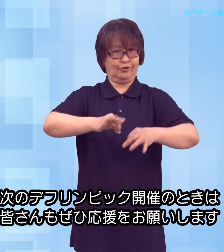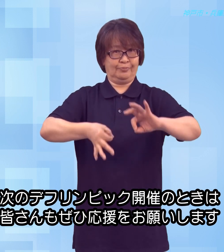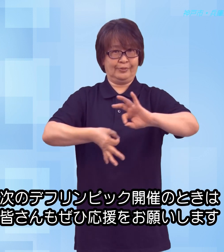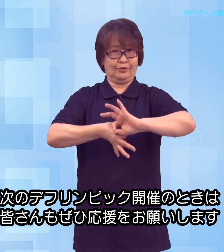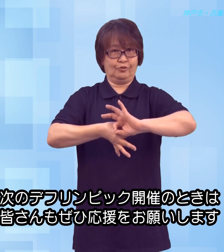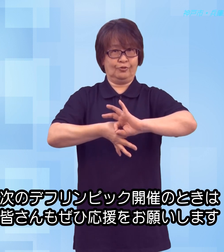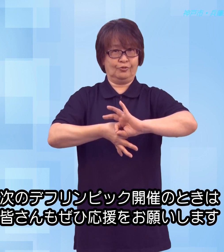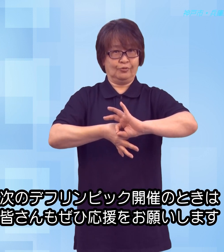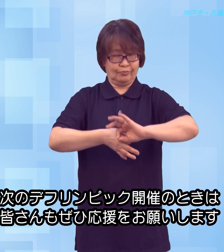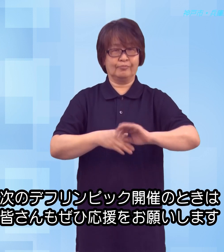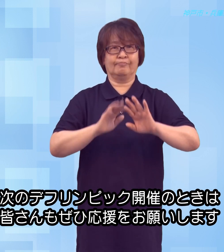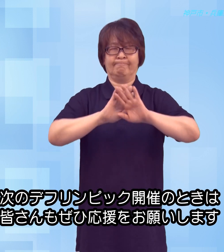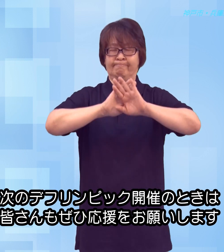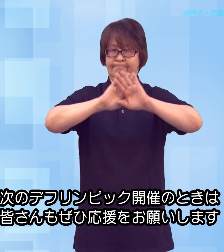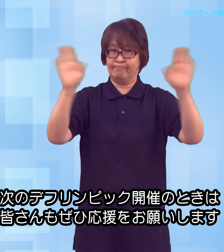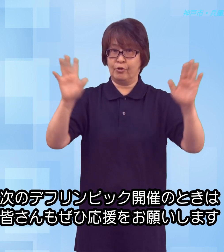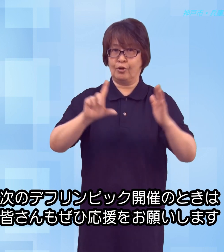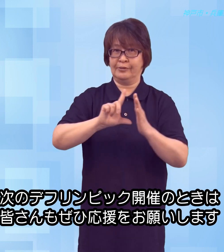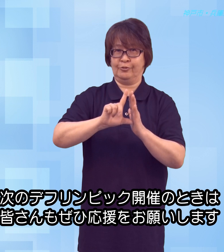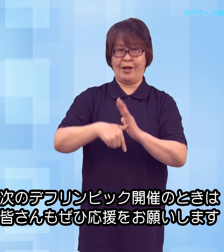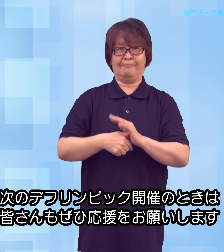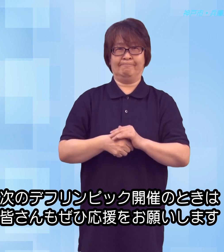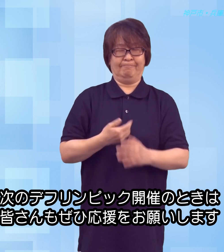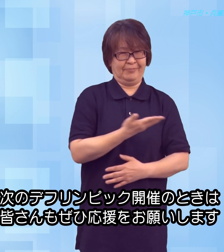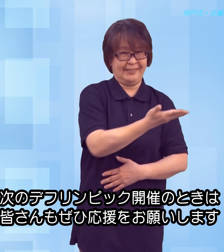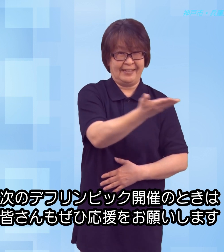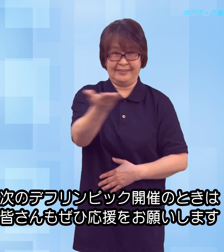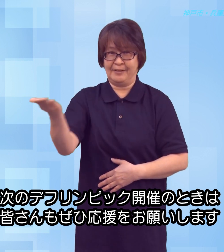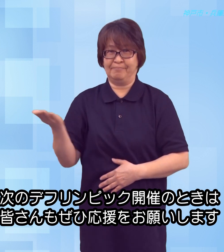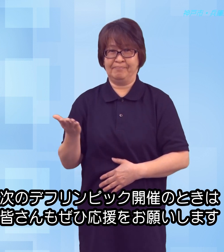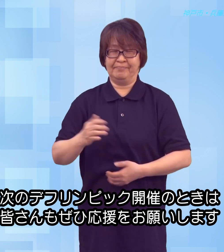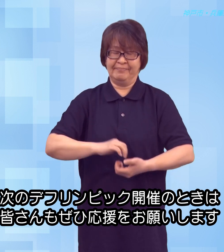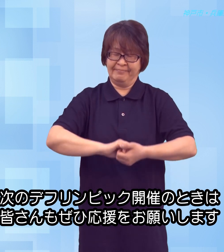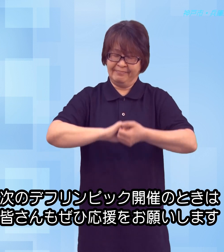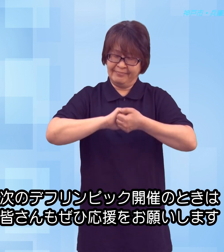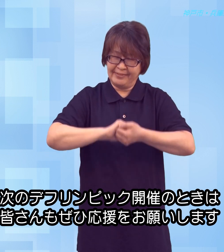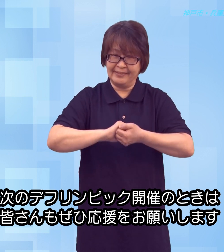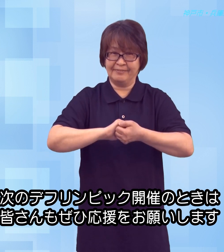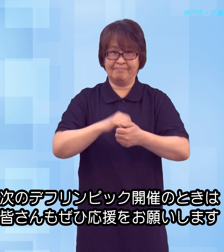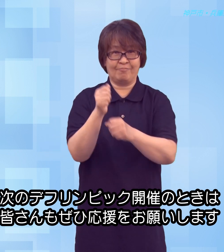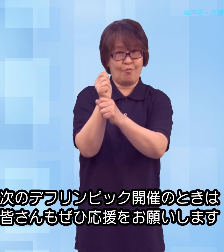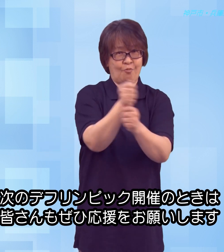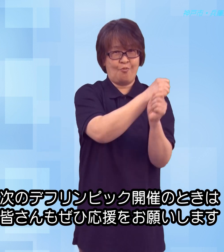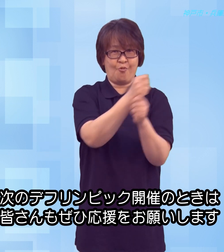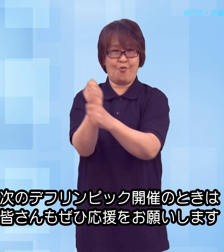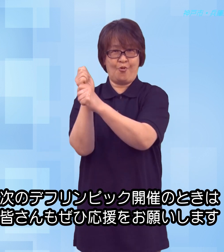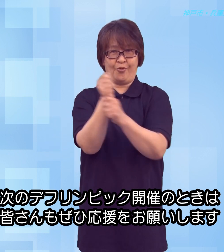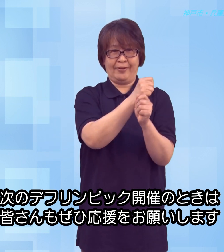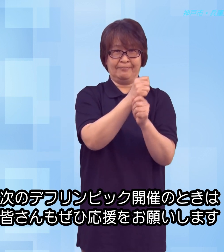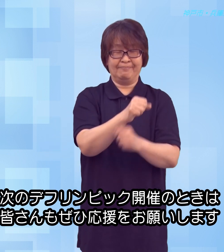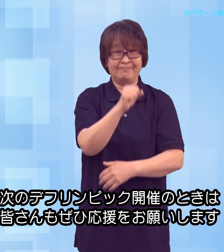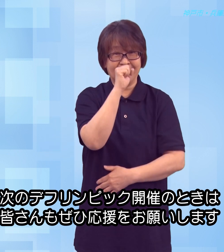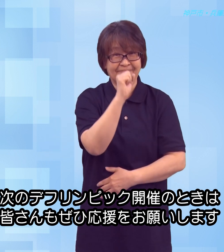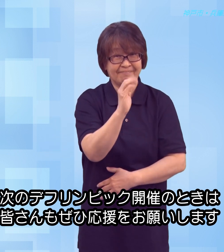次のデフリンピック開催の時は皆さんもぜひ応援をお願いします